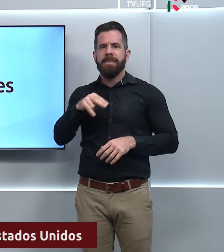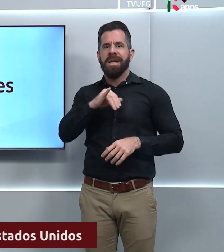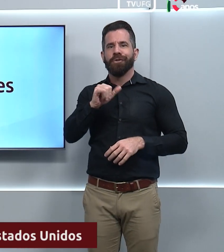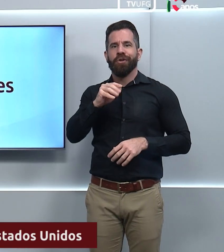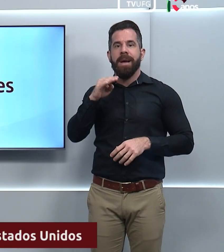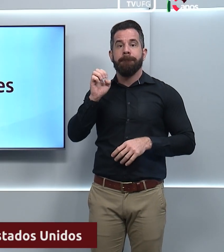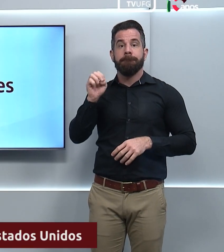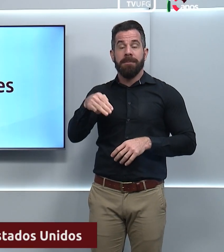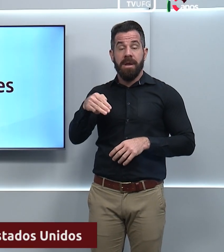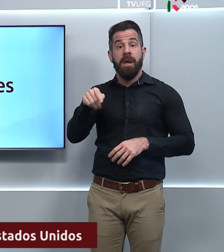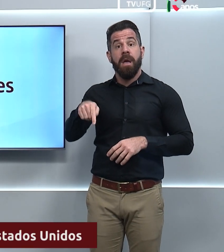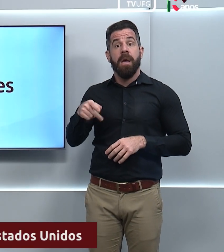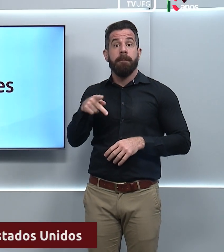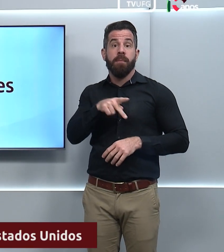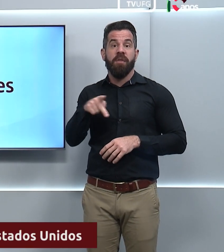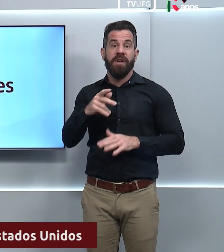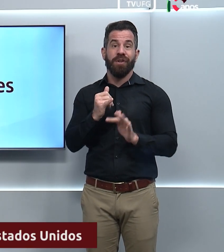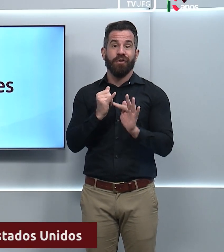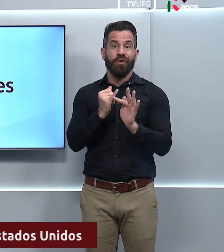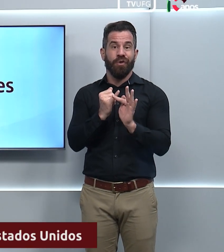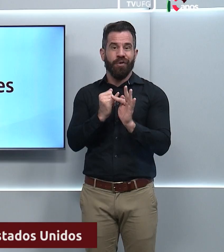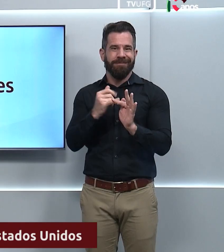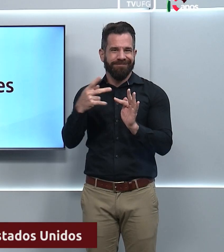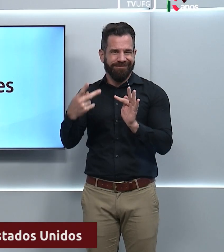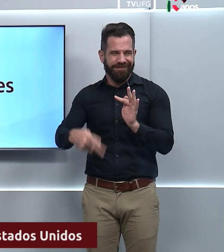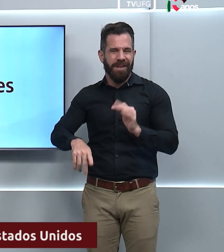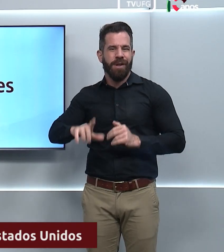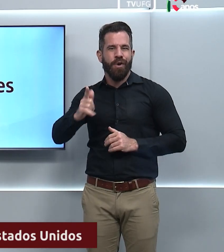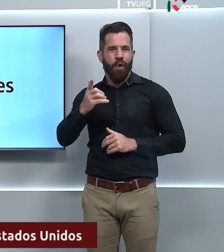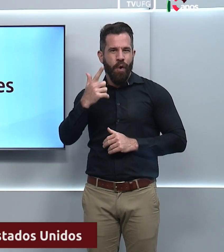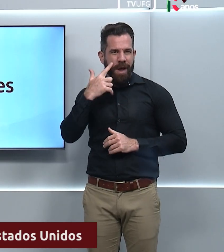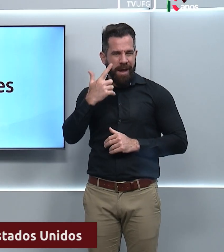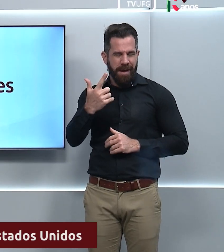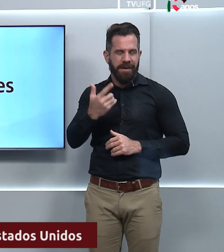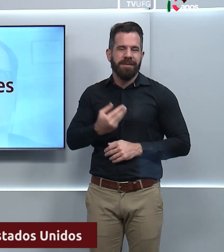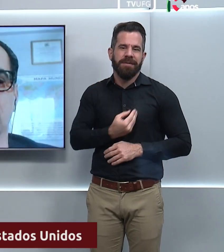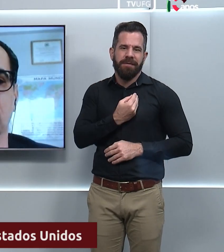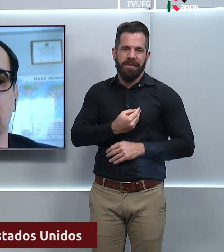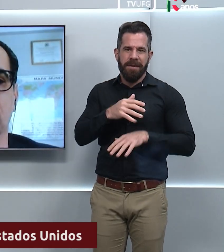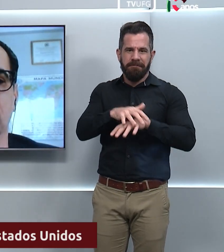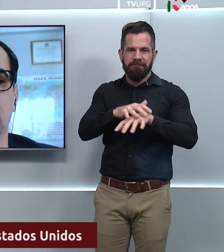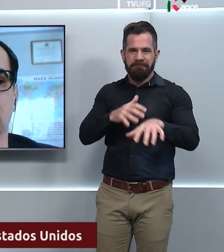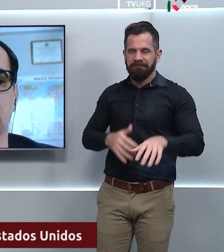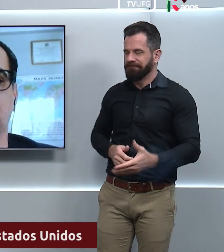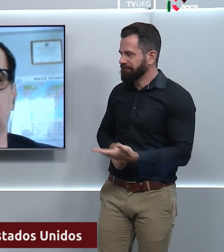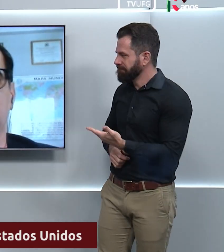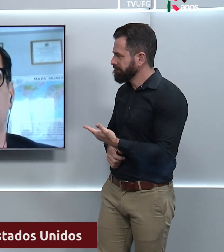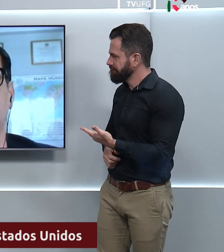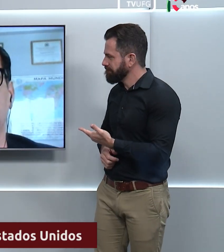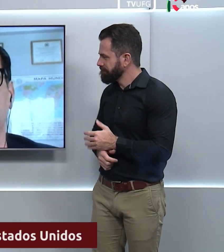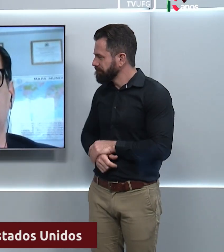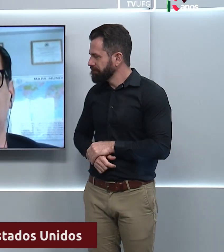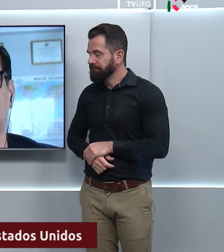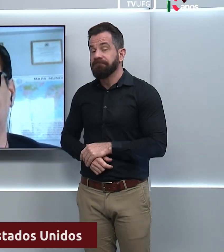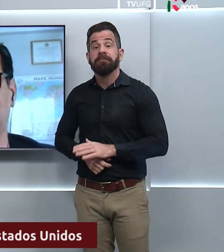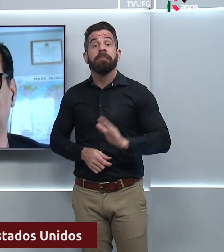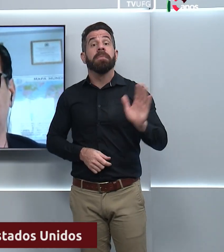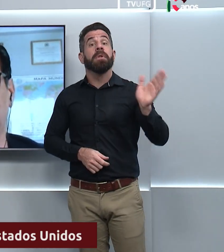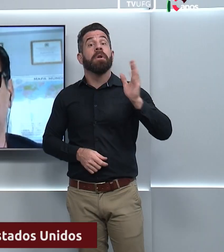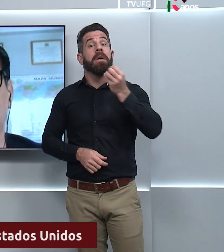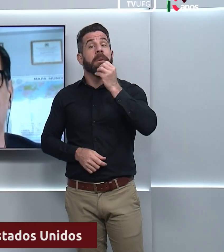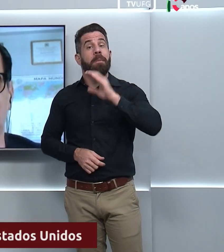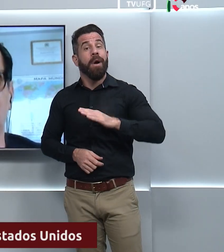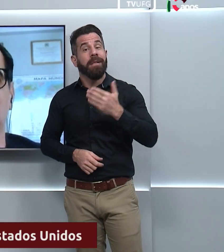IFG, que é o Instituto Federal de Educação, Ciência e Tecnologia de Goiás. Ele vai aparecer aqui na tela. Olá, boa tarde,